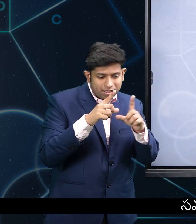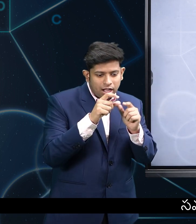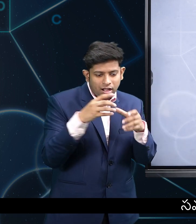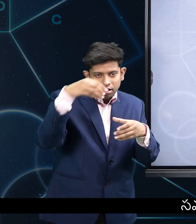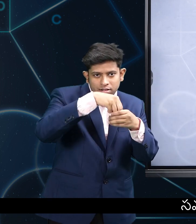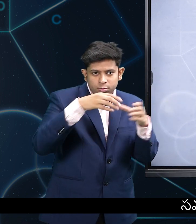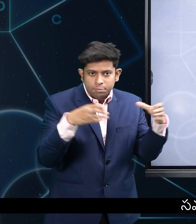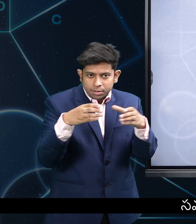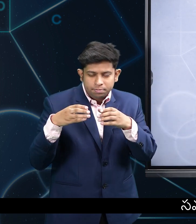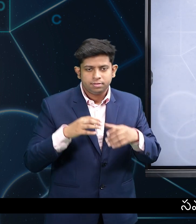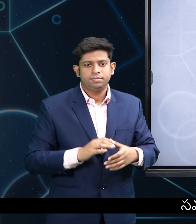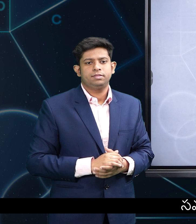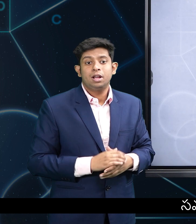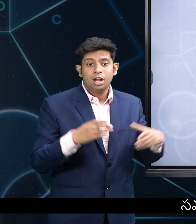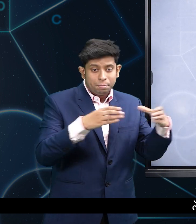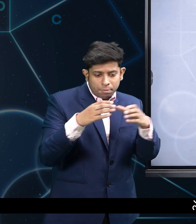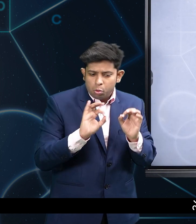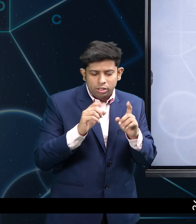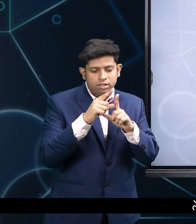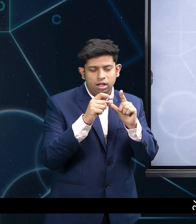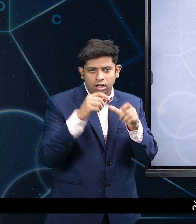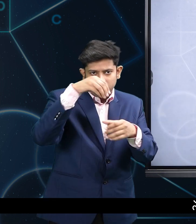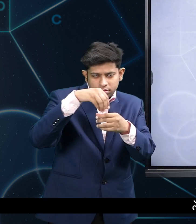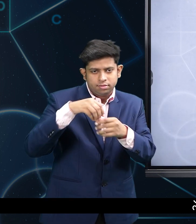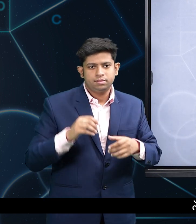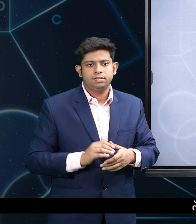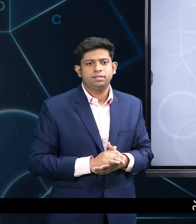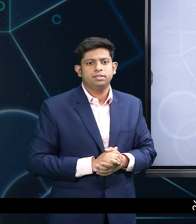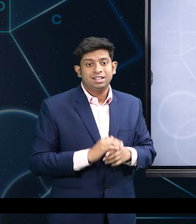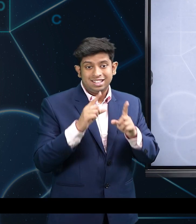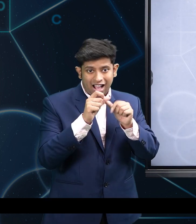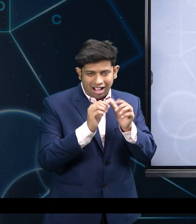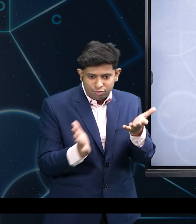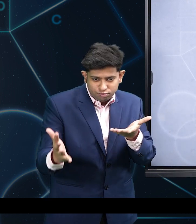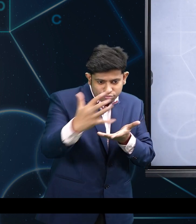సమూహం చేయబడిన డేటా, సమూహం చేయని డేటా, డేటా సెట్